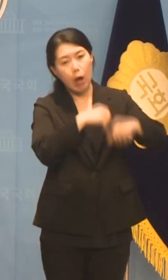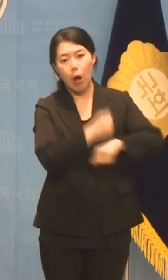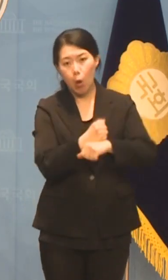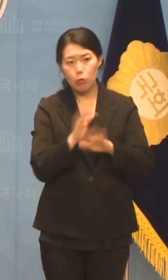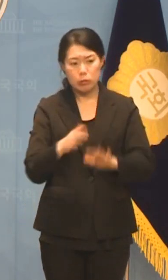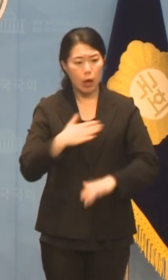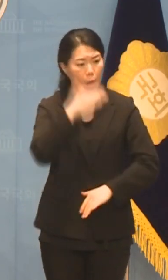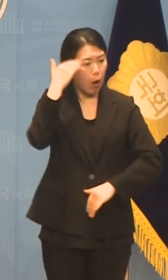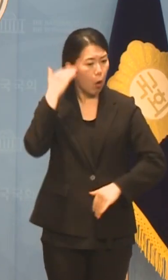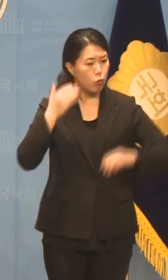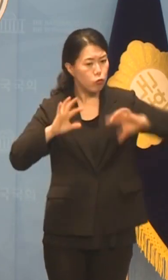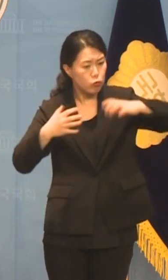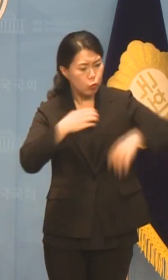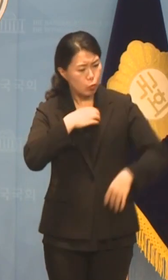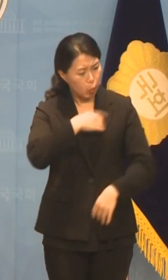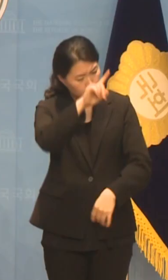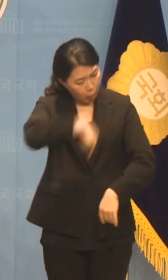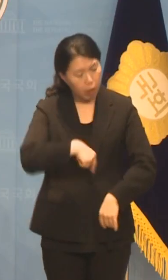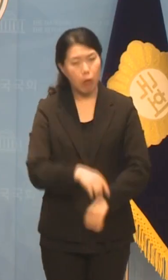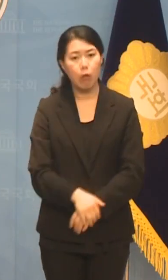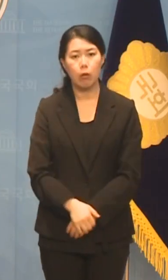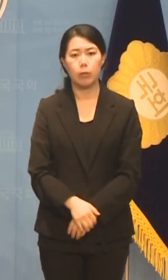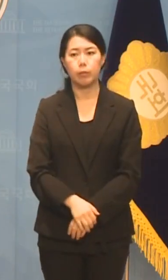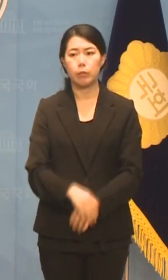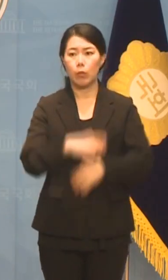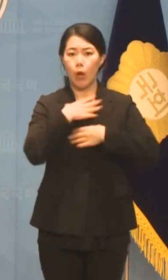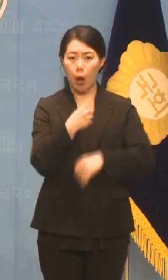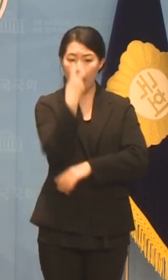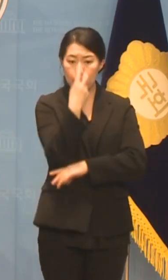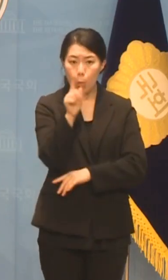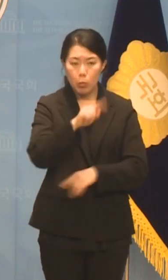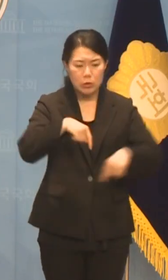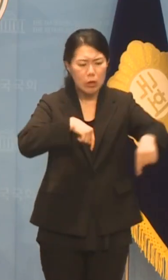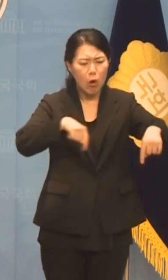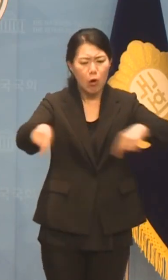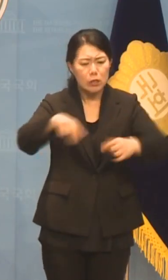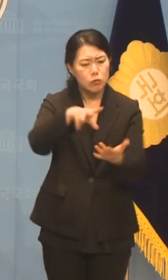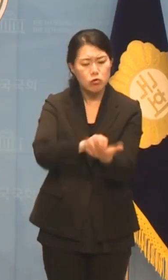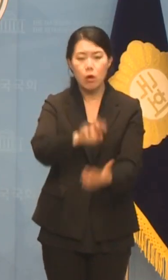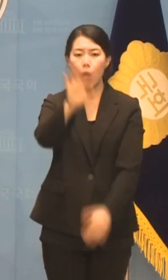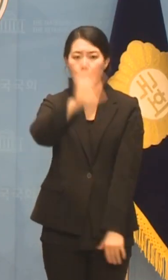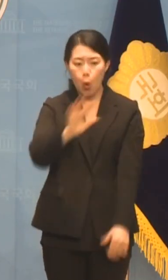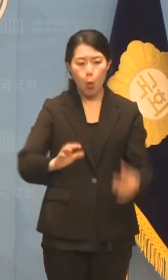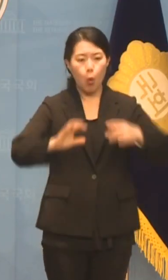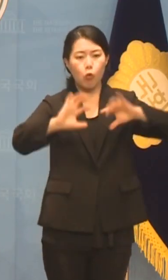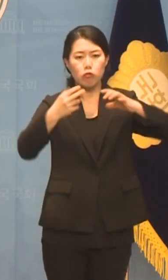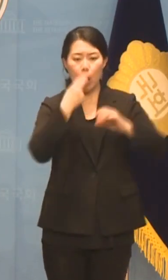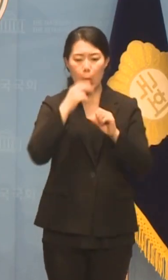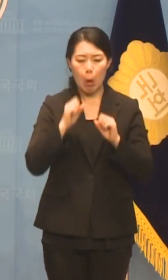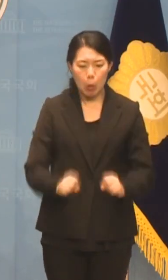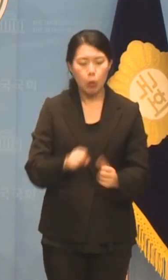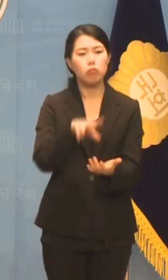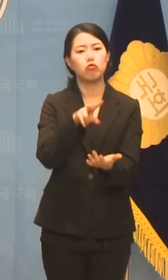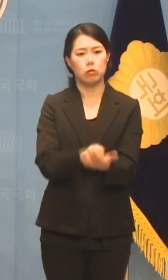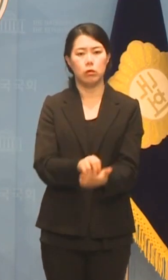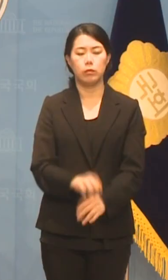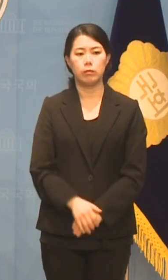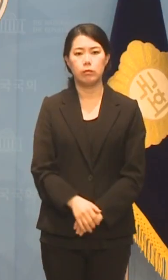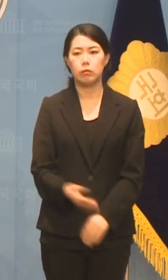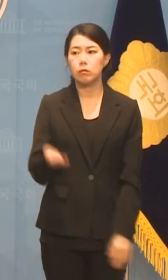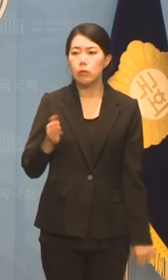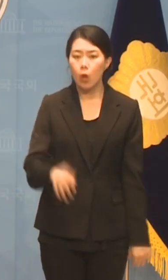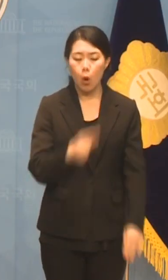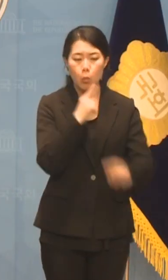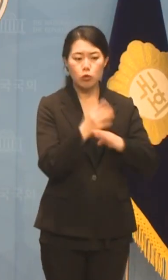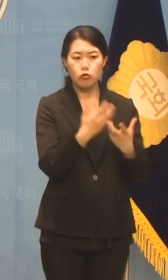안보를 위협하고 있습니다. 안보는 정치 영역이 아니라 국가 생존의 문제임에도 불구하고